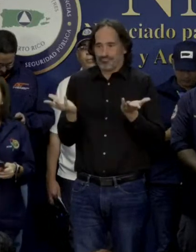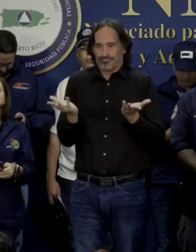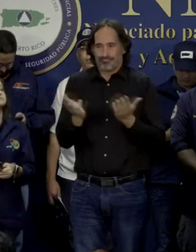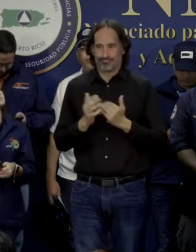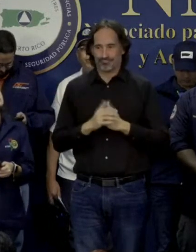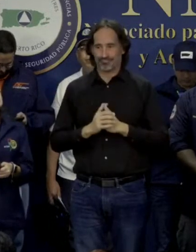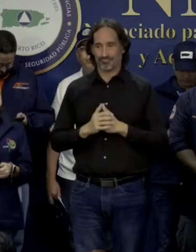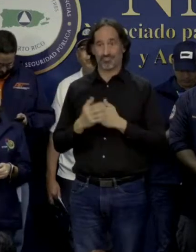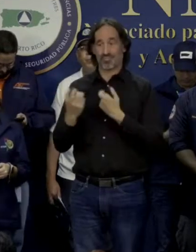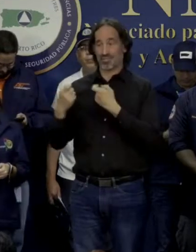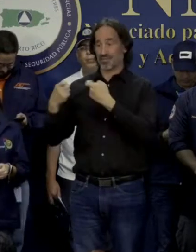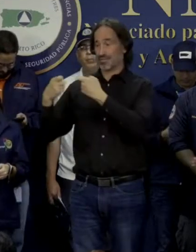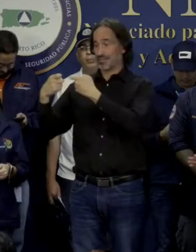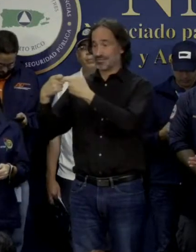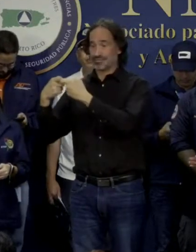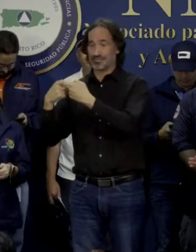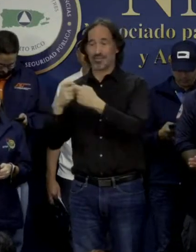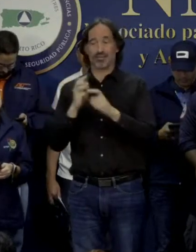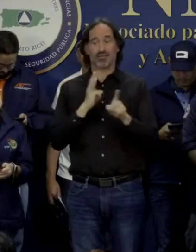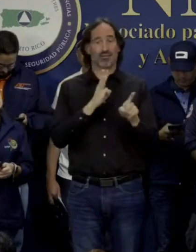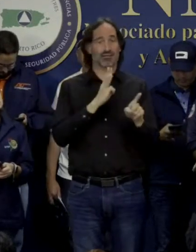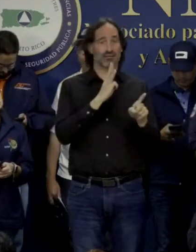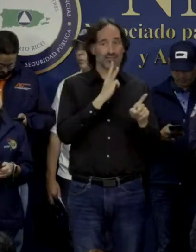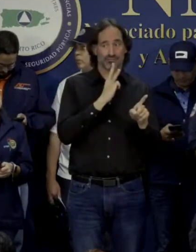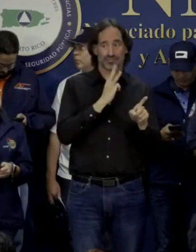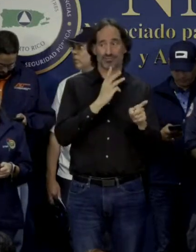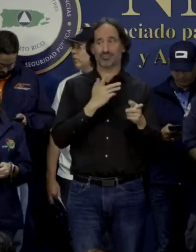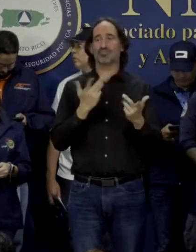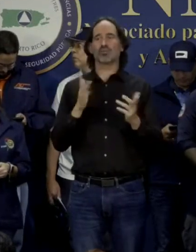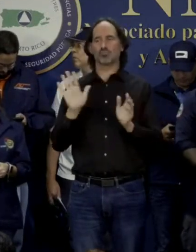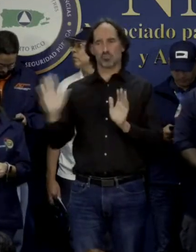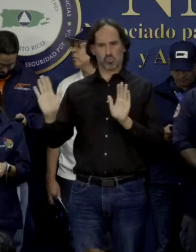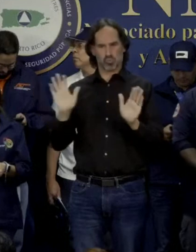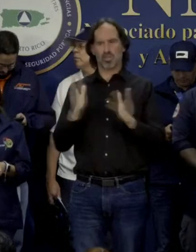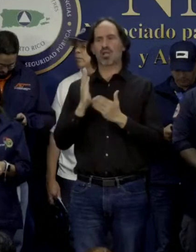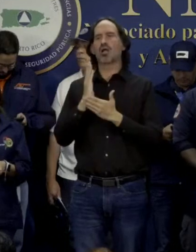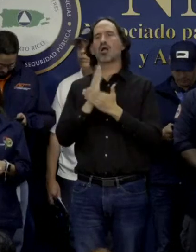autoridad tengan su servicio eléctrico. Esa es la meta.